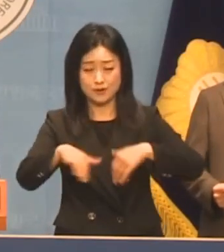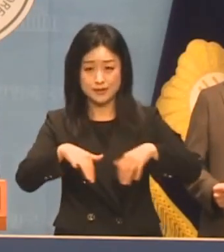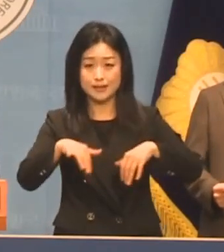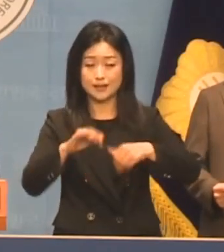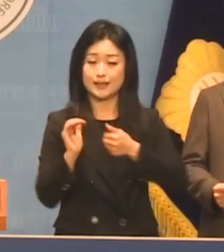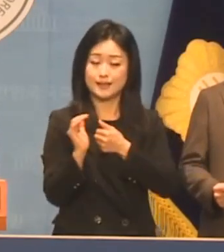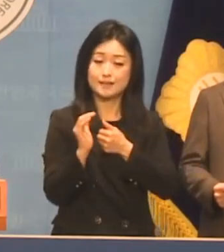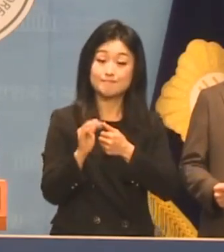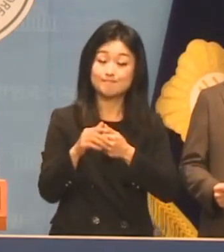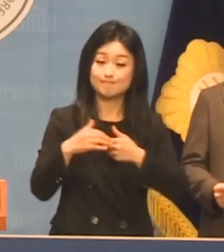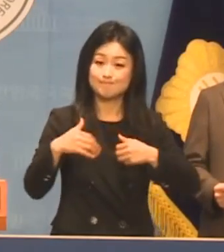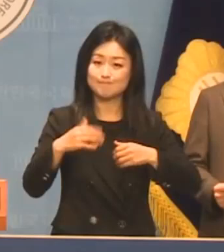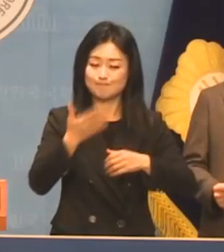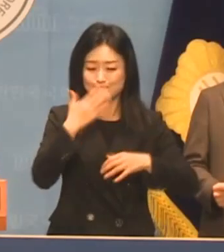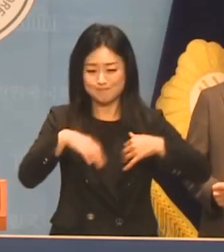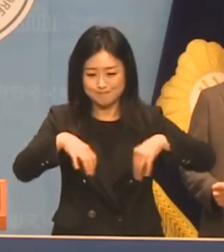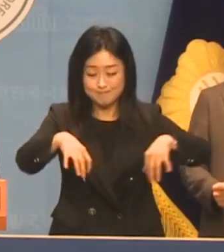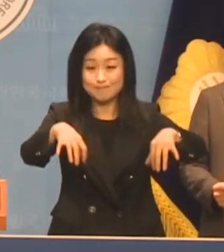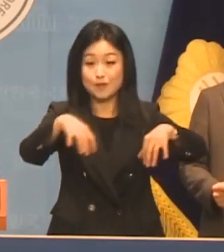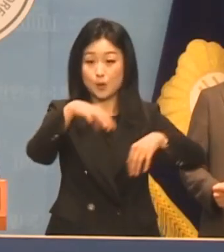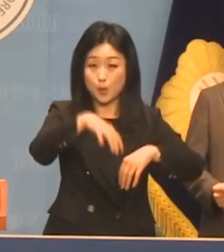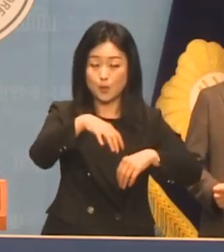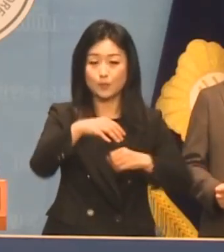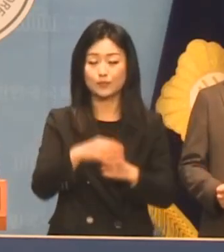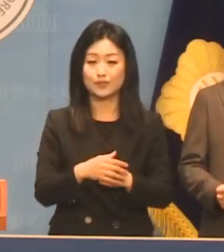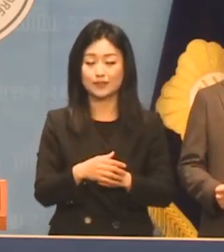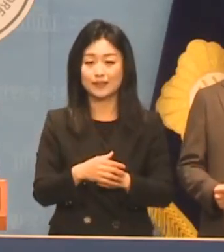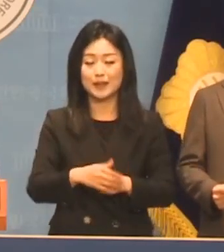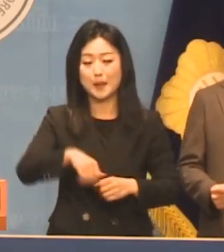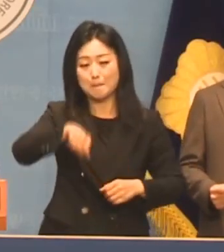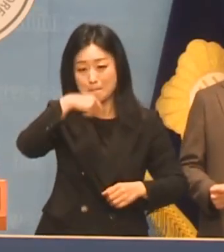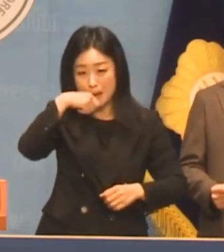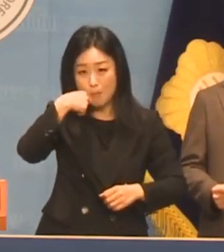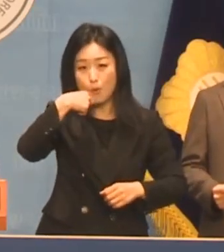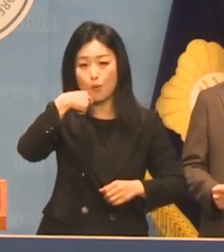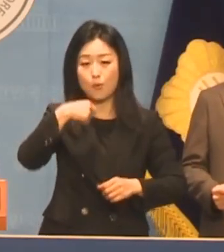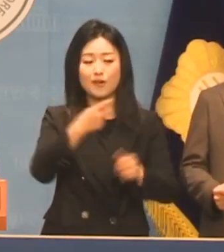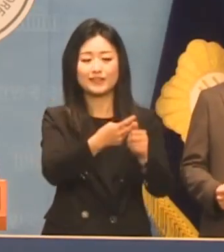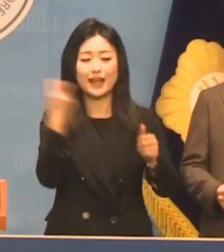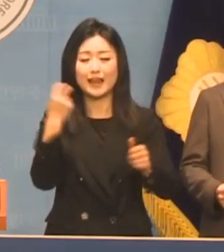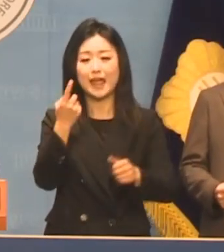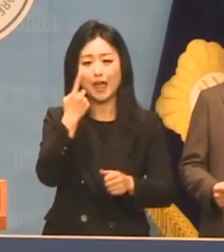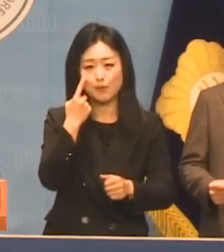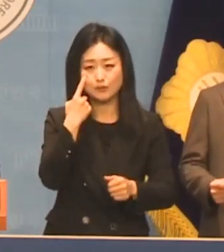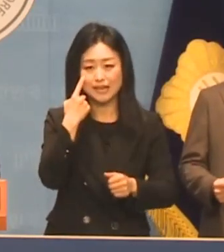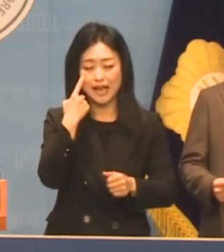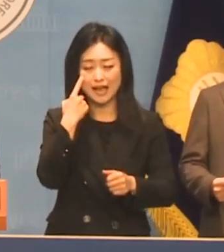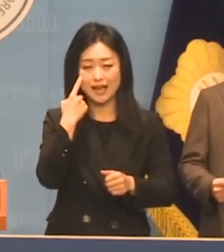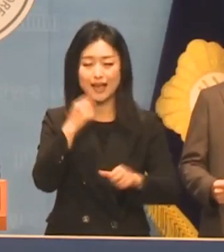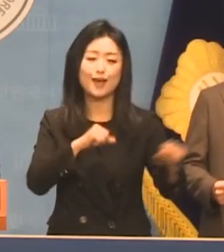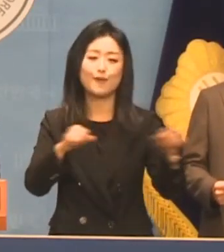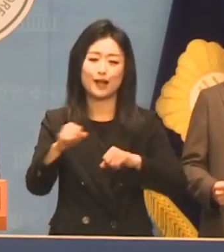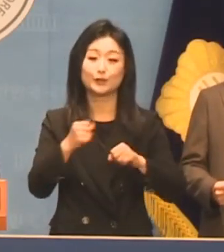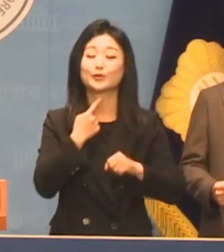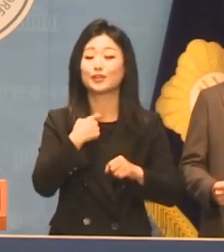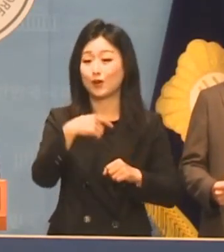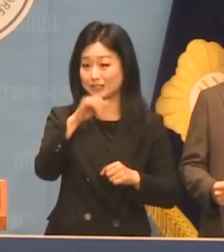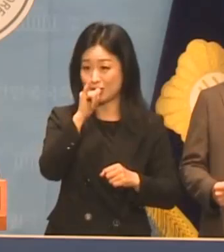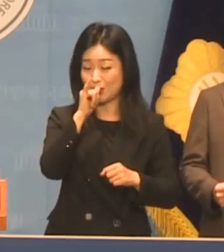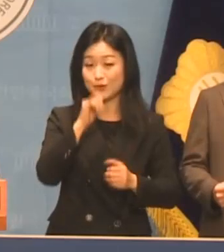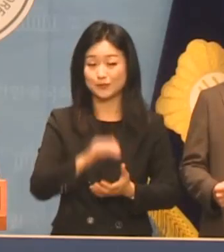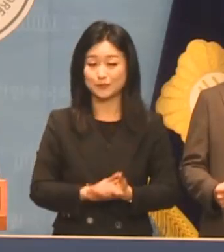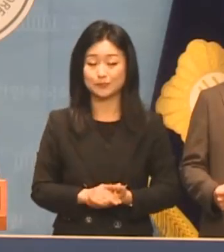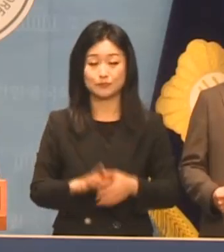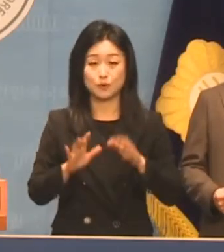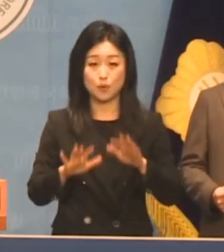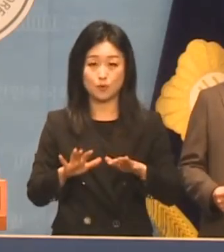소비운동으로 밥 먹고 탄핵하자 릴레이를 진행하기도 했습니다. 오늘은 각자 먼 길에